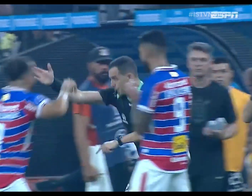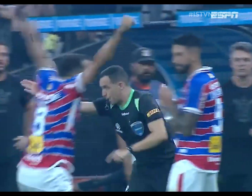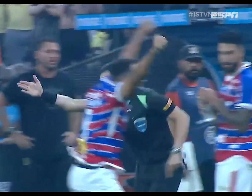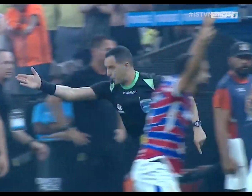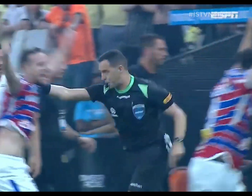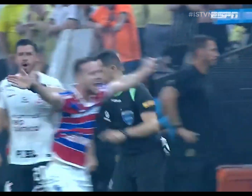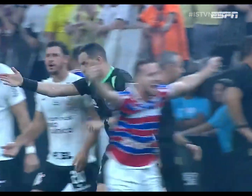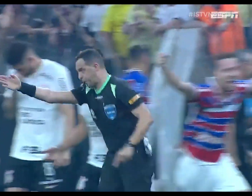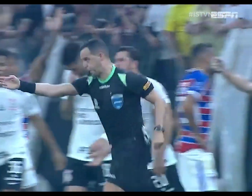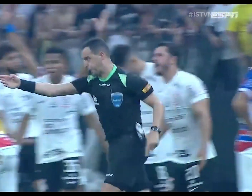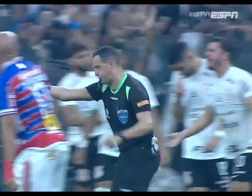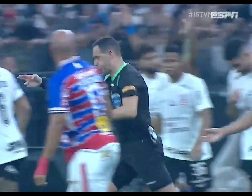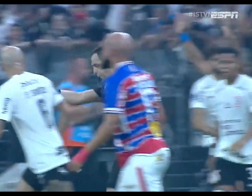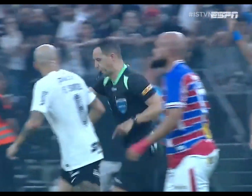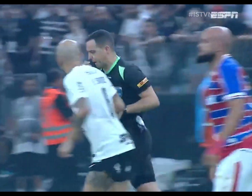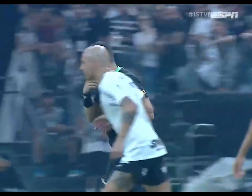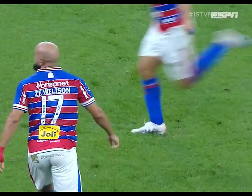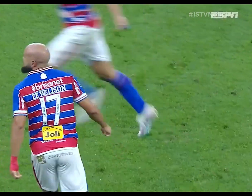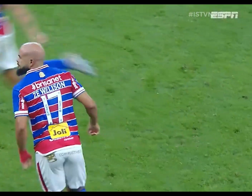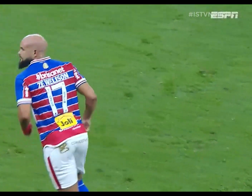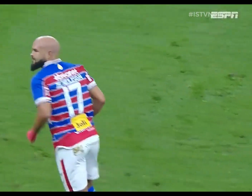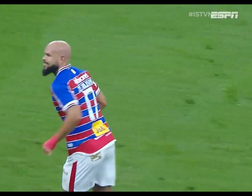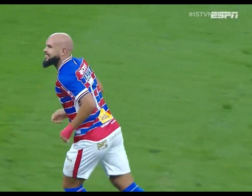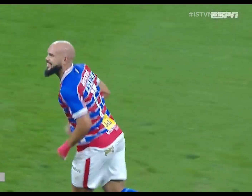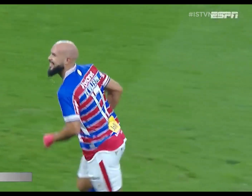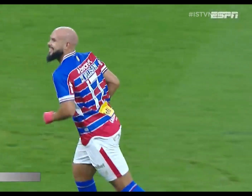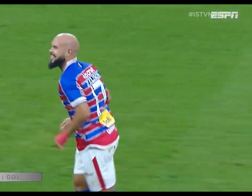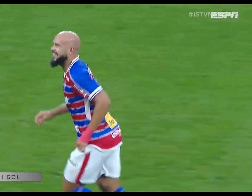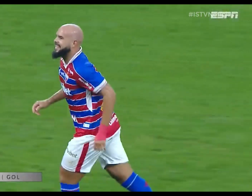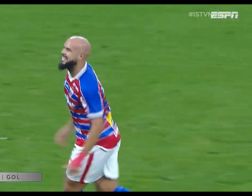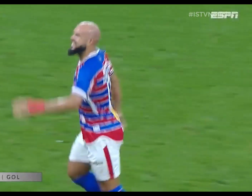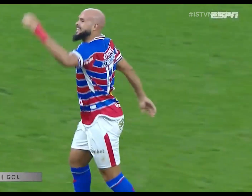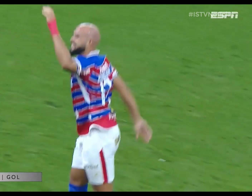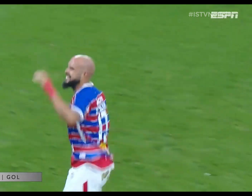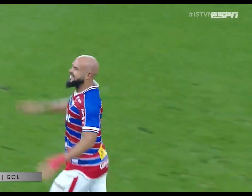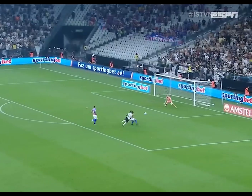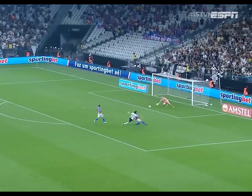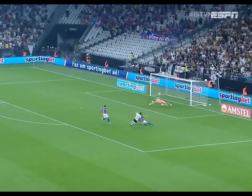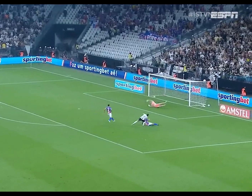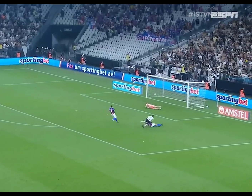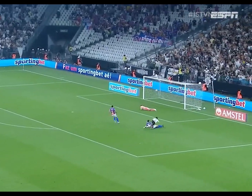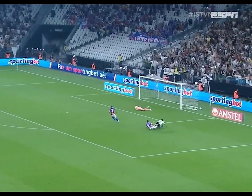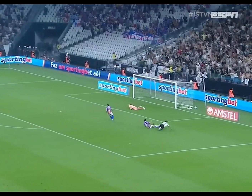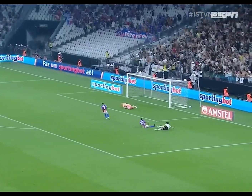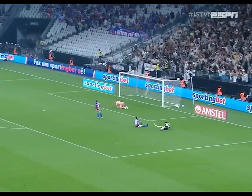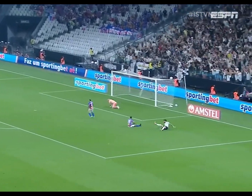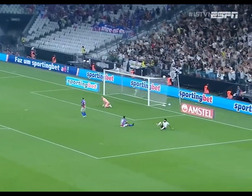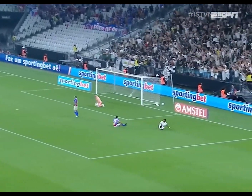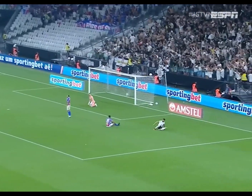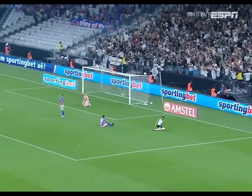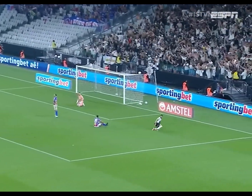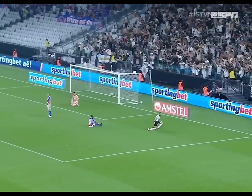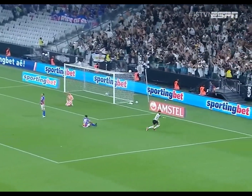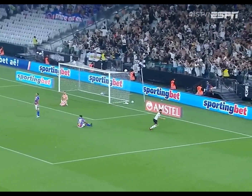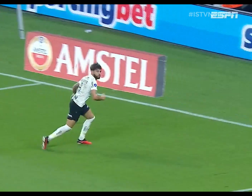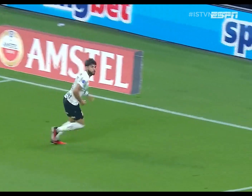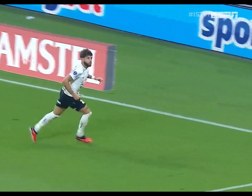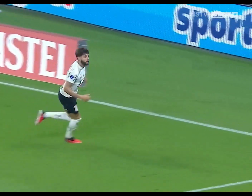primeira etapa. O alívio corintiano veio minutos depois, aos 40 minutos. Fagner fez uma bela jogada e entregou para